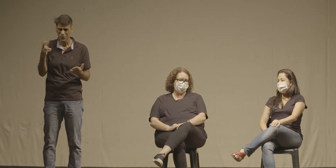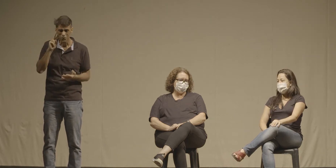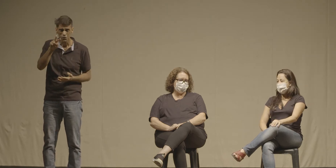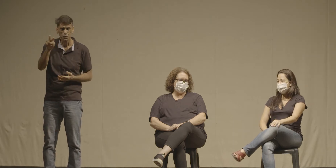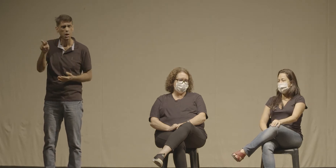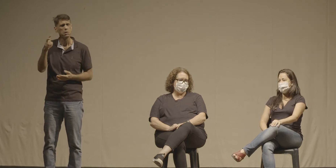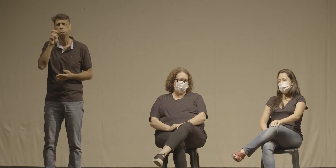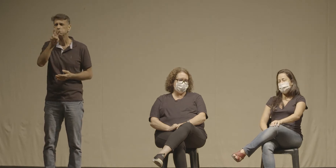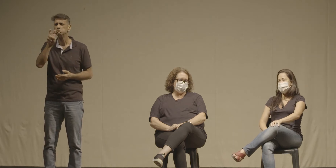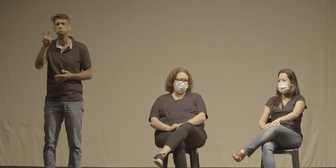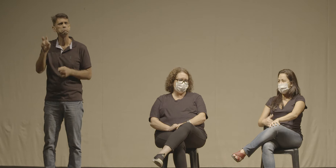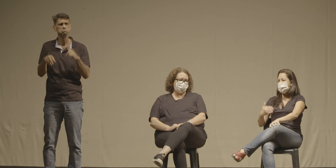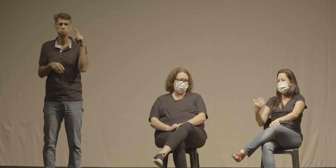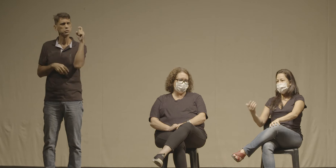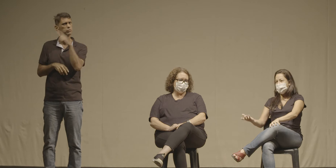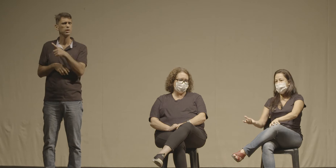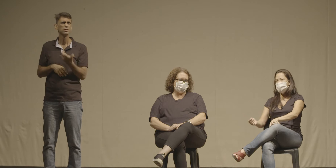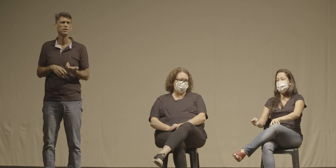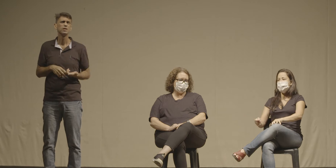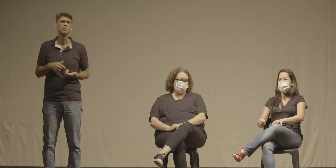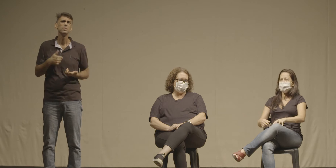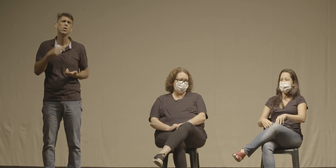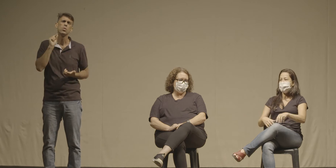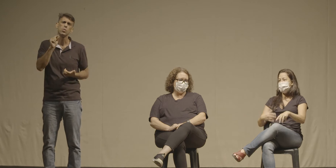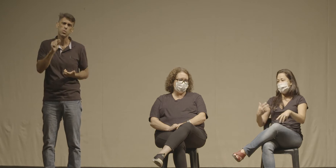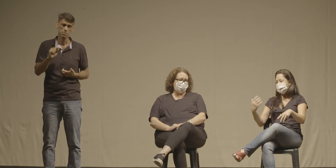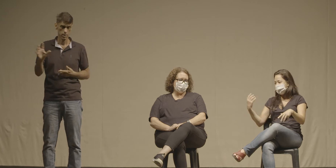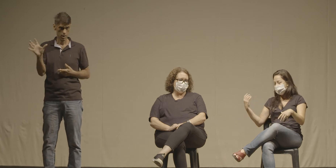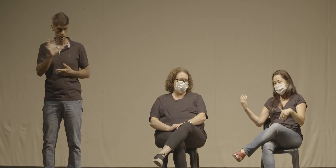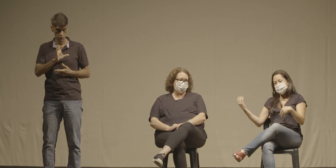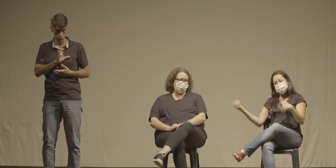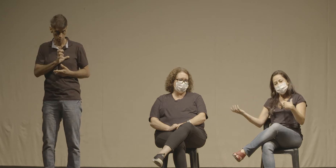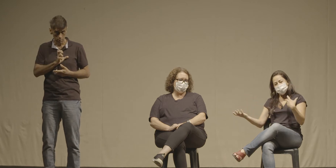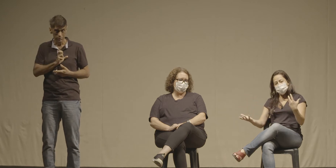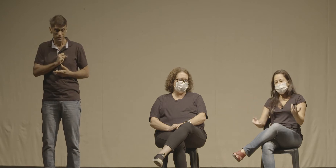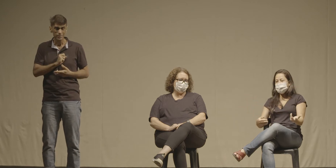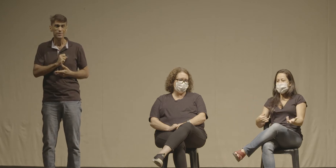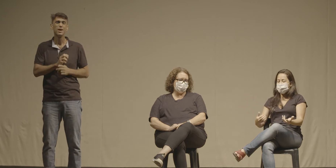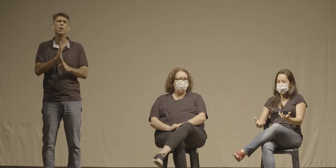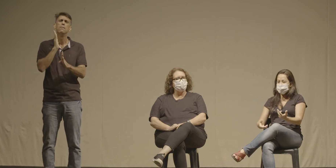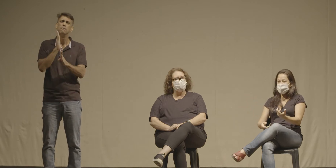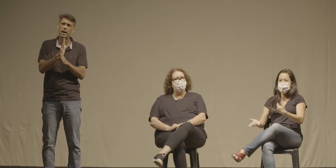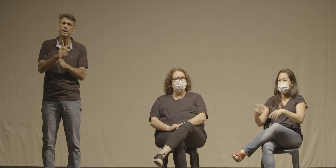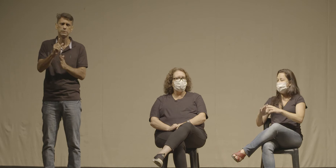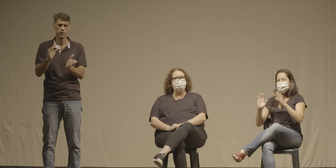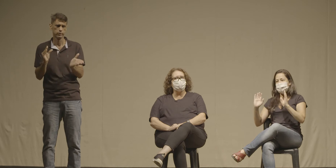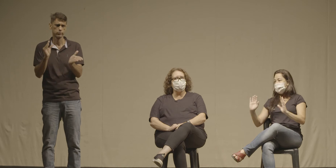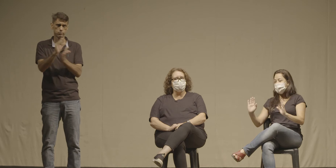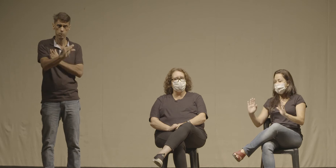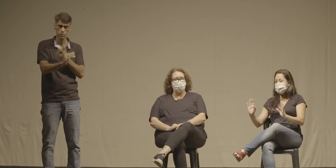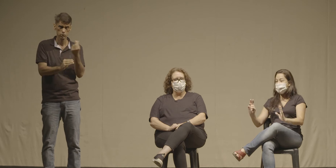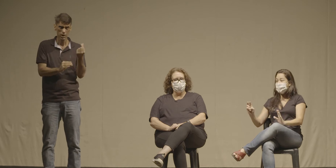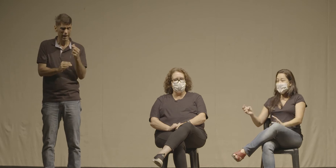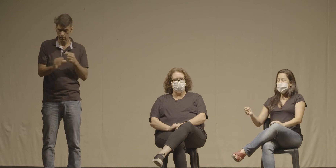gente vê, assim, uma paixão que é respaldada por todo um aparato financeiro que, se não tiver,